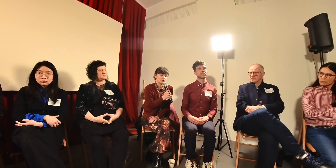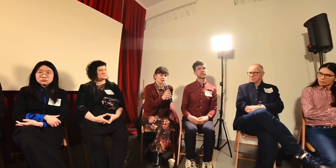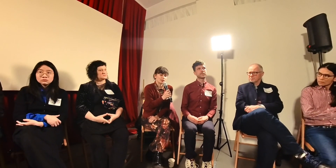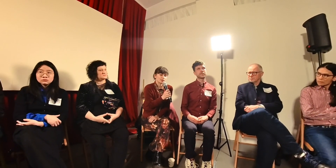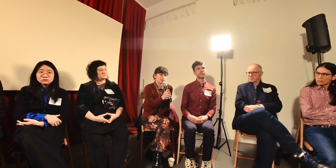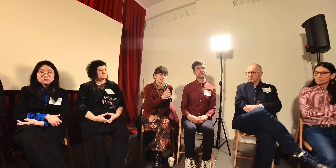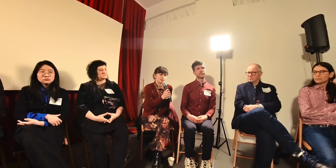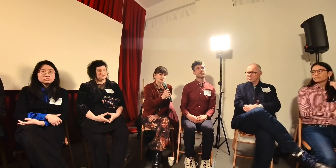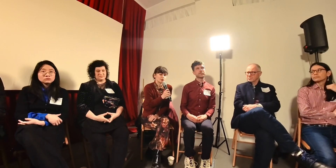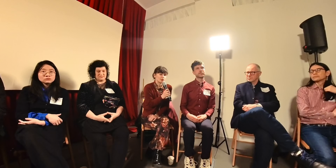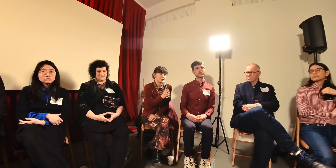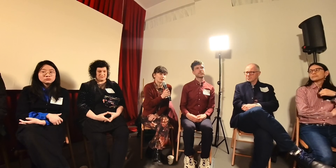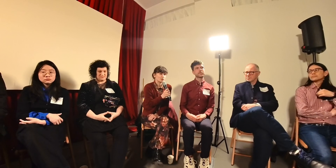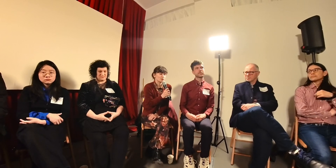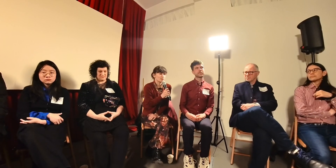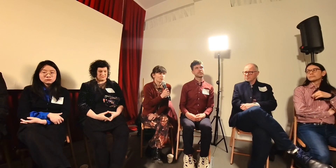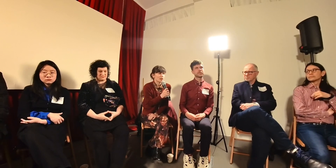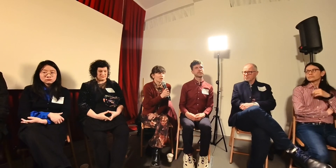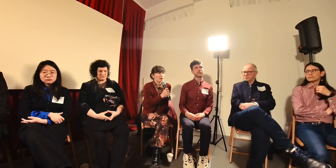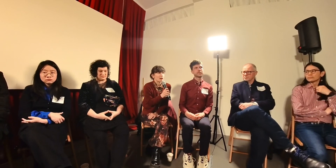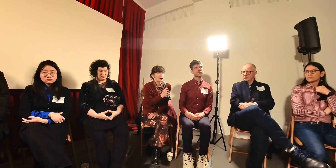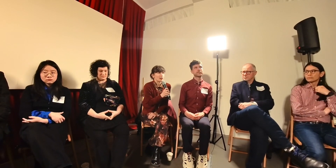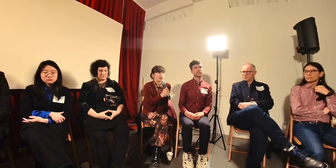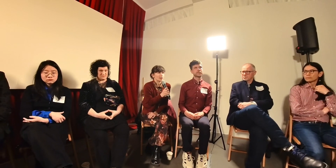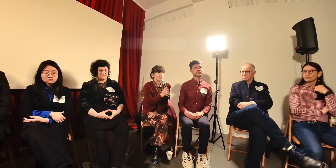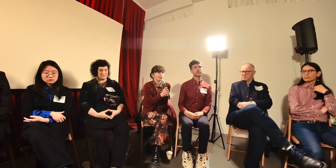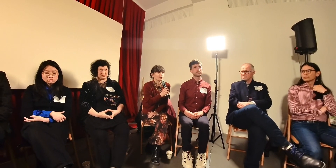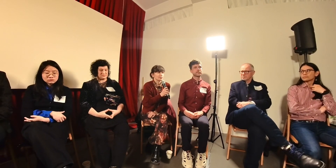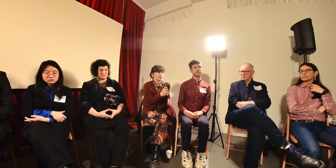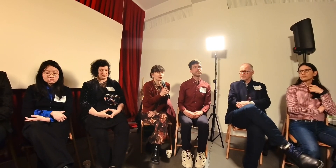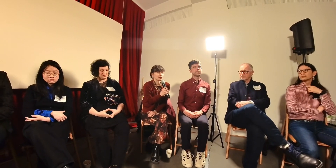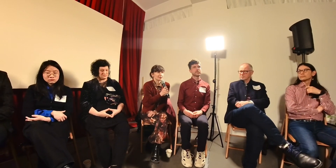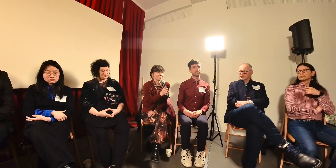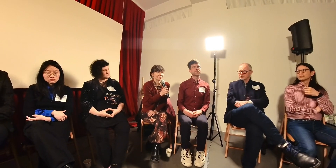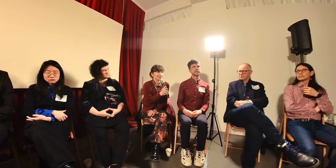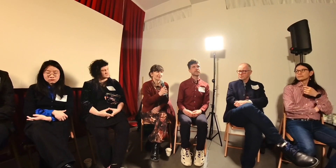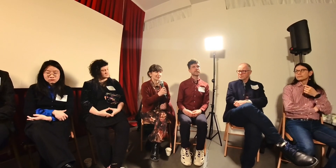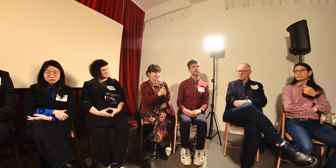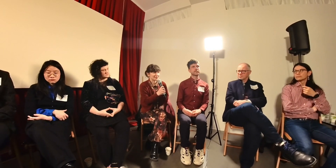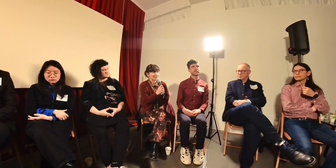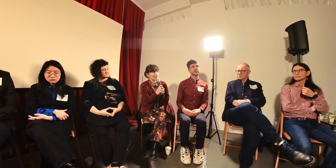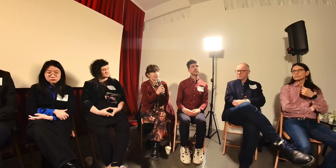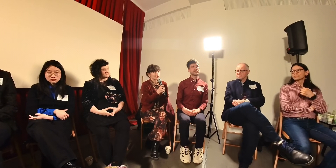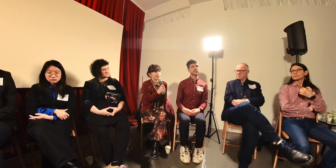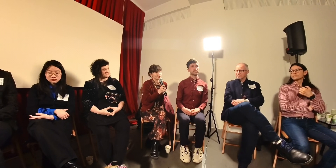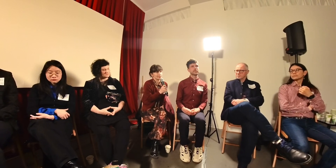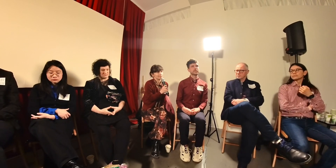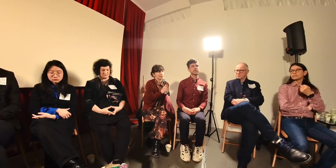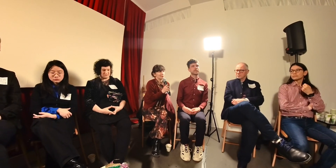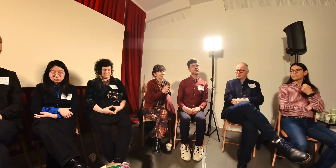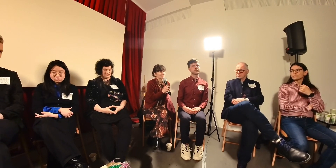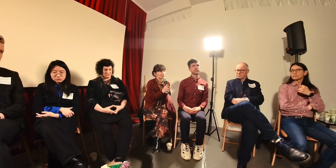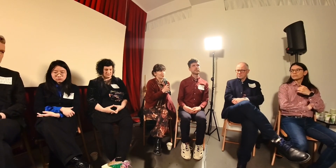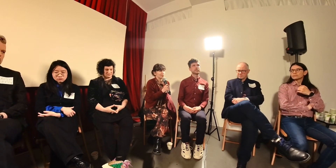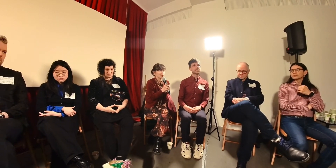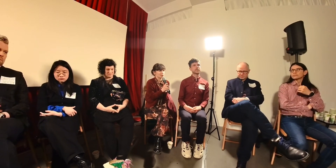typy postižení zraku. A začala jsem vlastně na základě těch setkávání